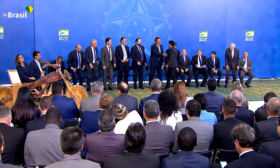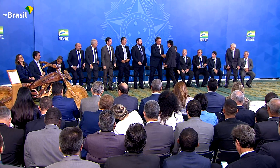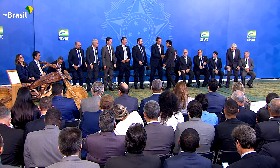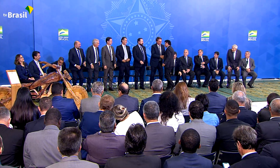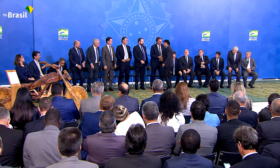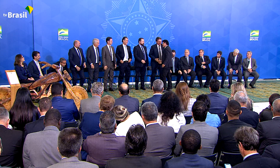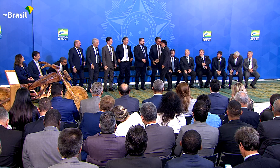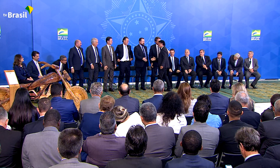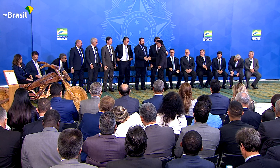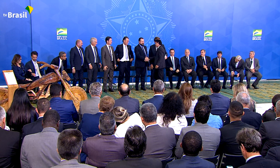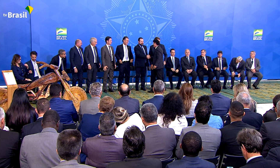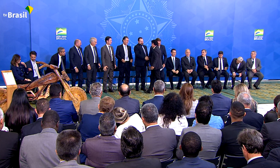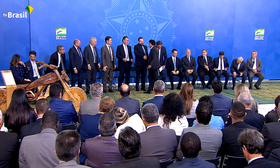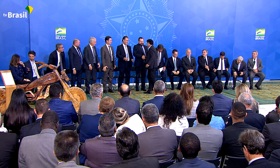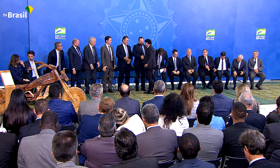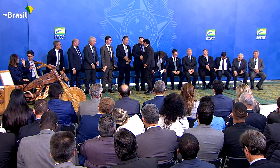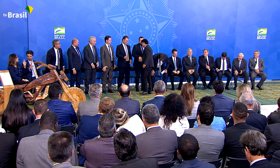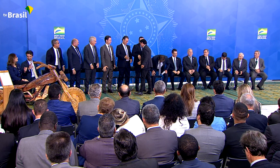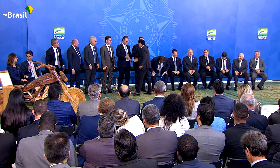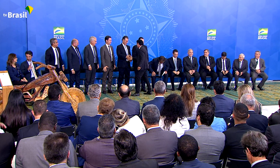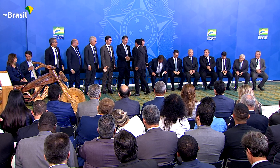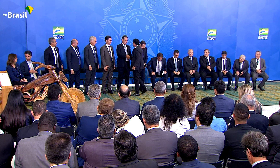E aí